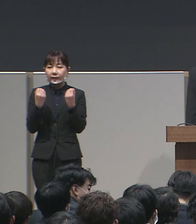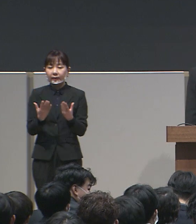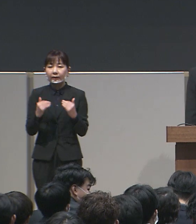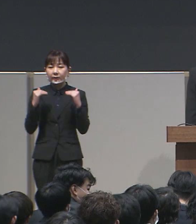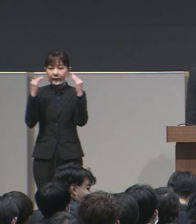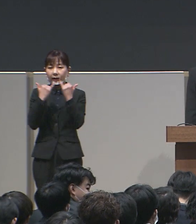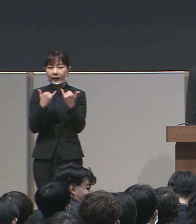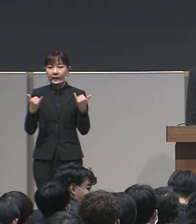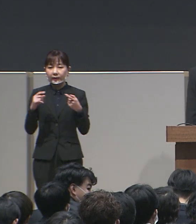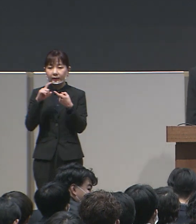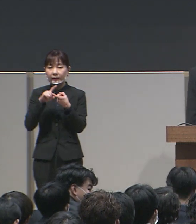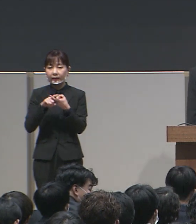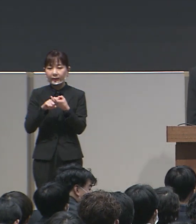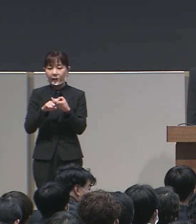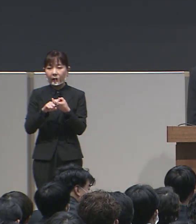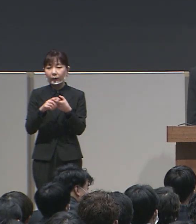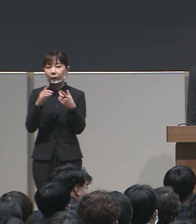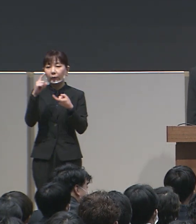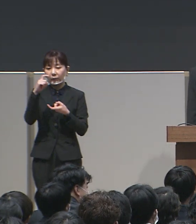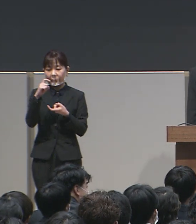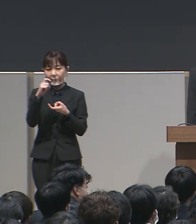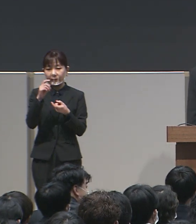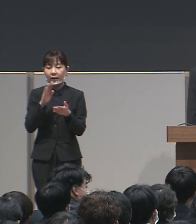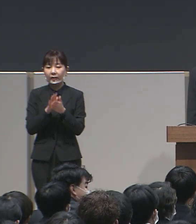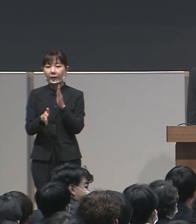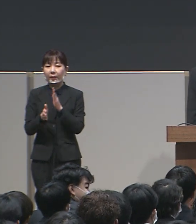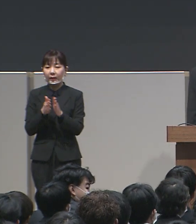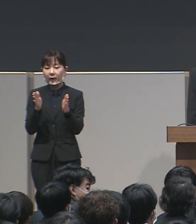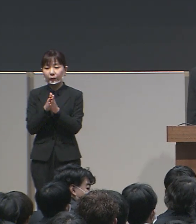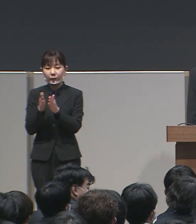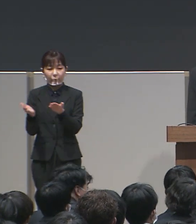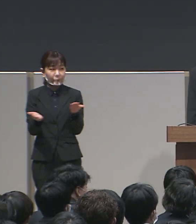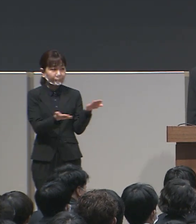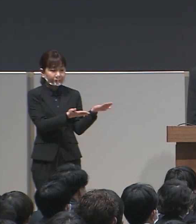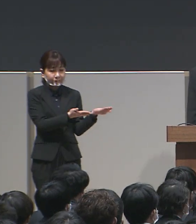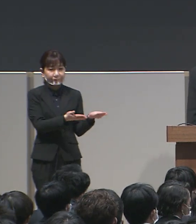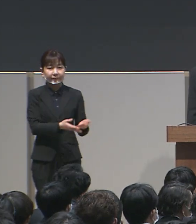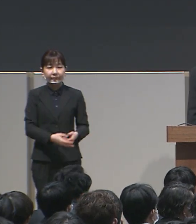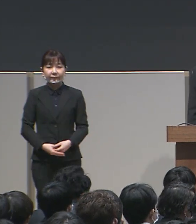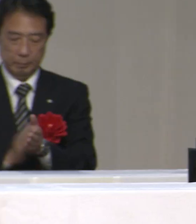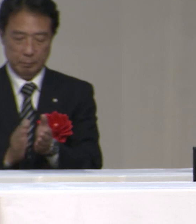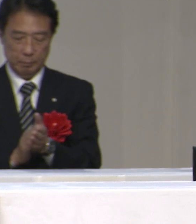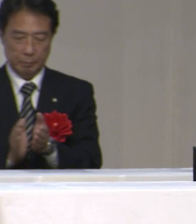た今一度盛大な拍手を送りください